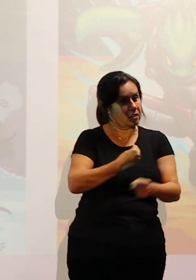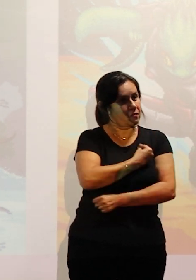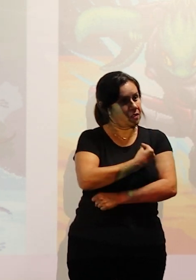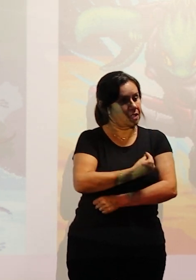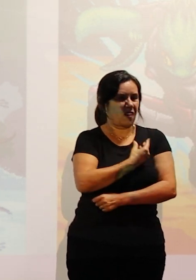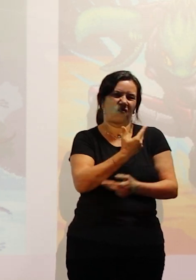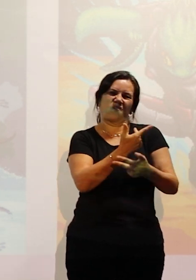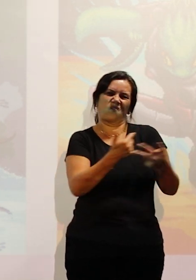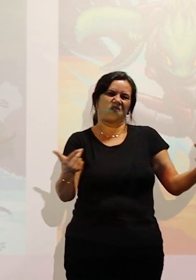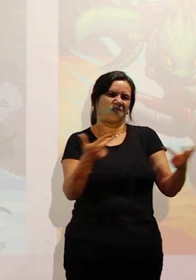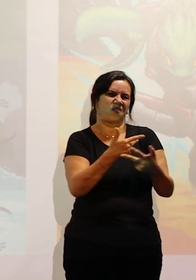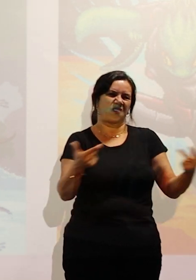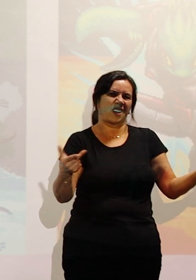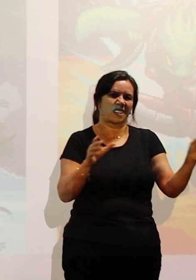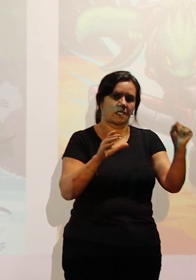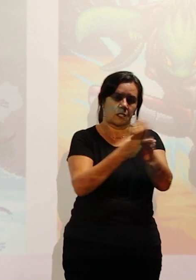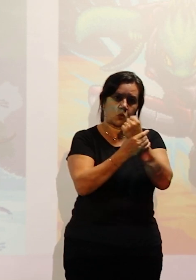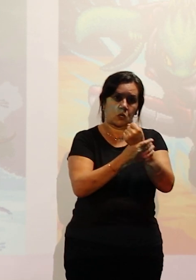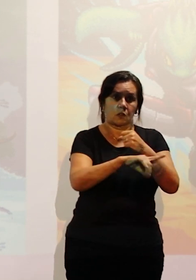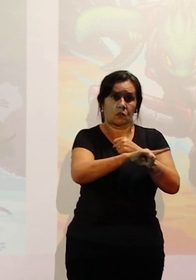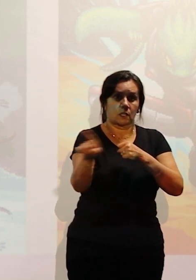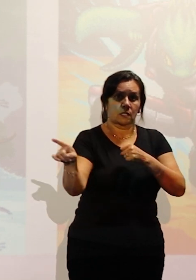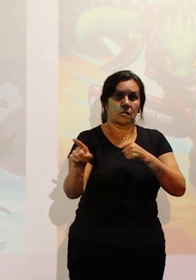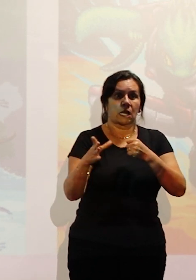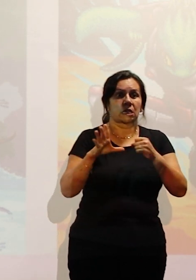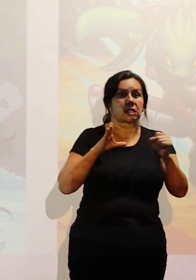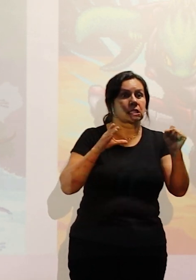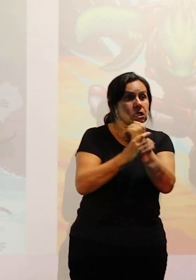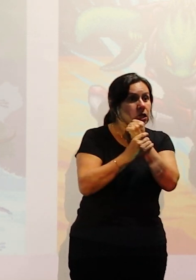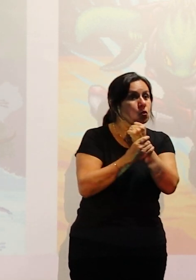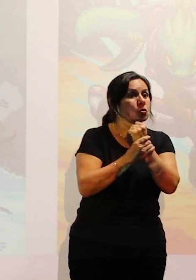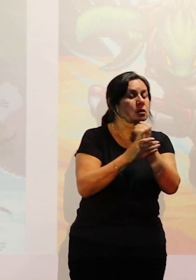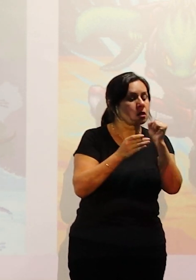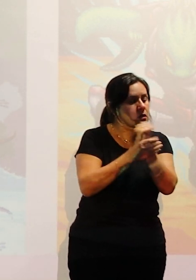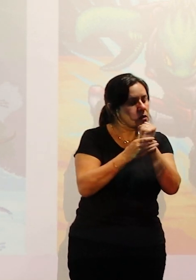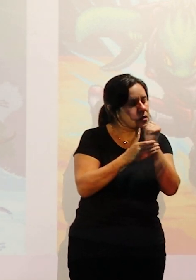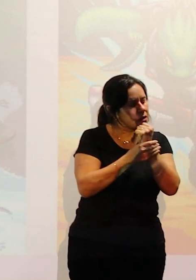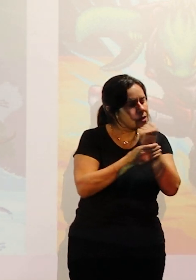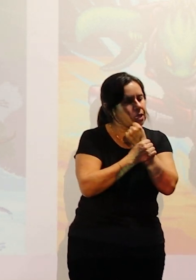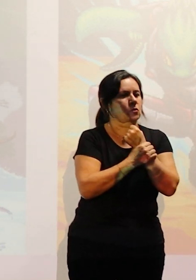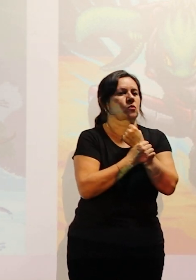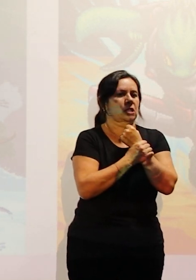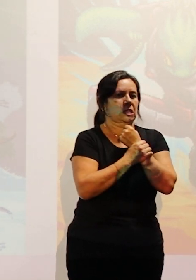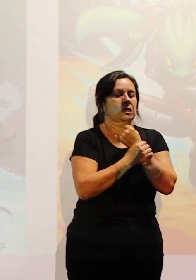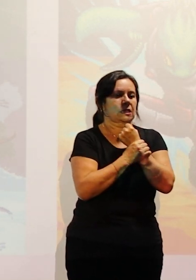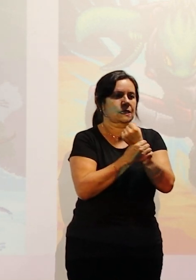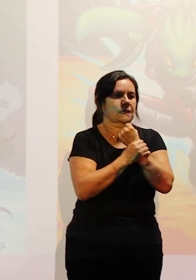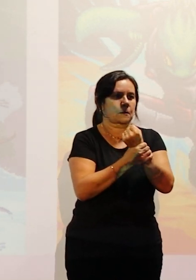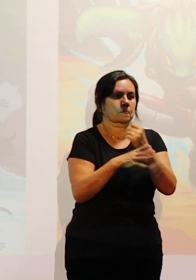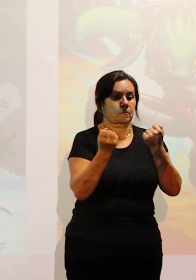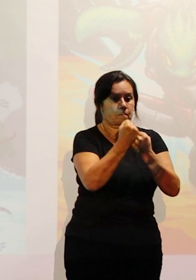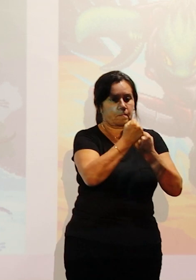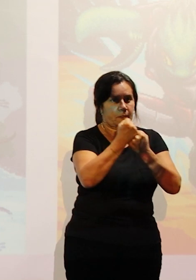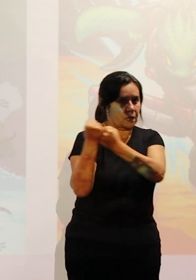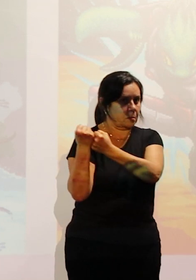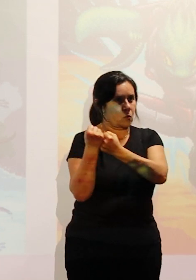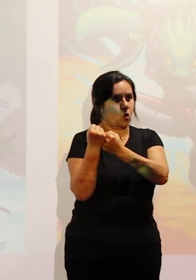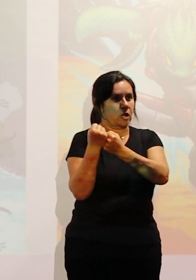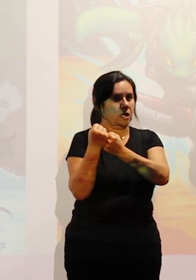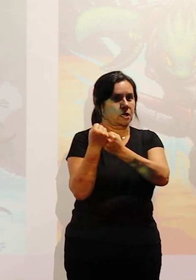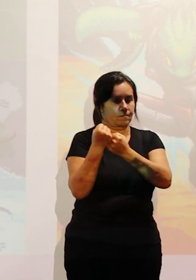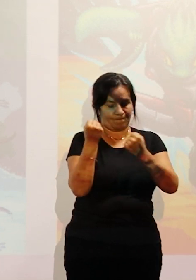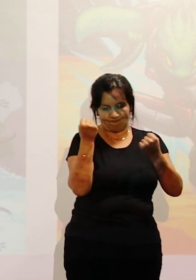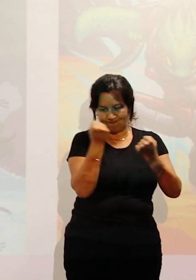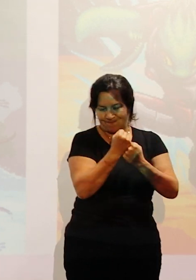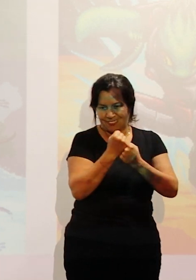N coisas, porque de seguro você pensa em estabilidade. Quando você pensa em seguro, o próprio nome seguro, você quer que aquela coisa te segure, te apoie, te ampare. Então, você vai